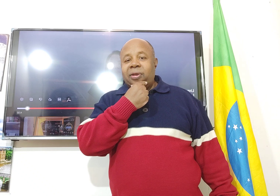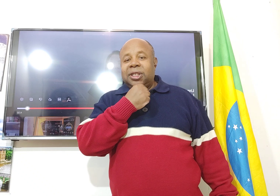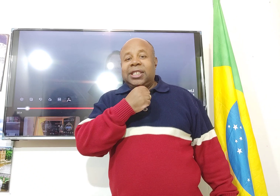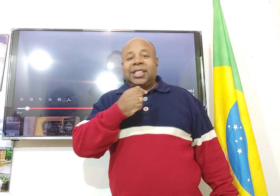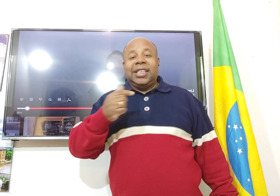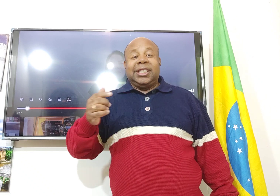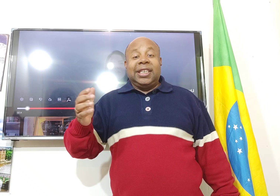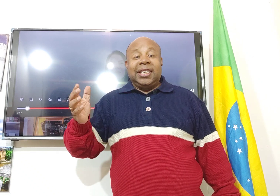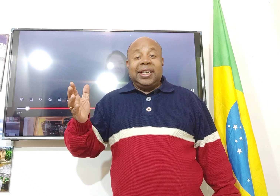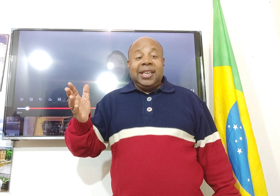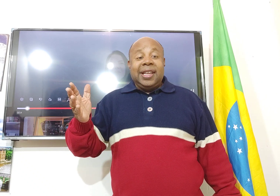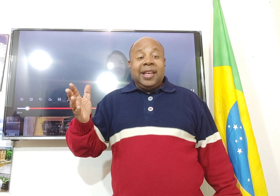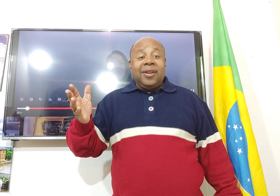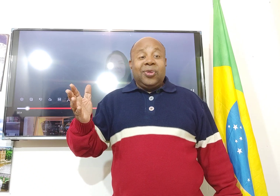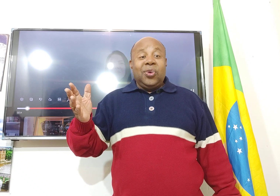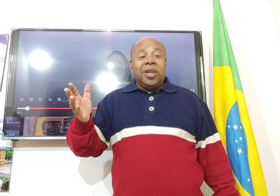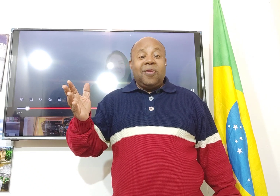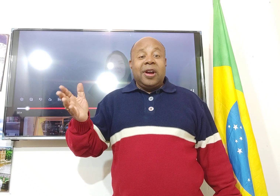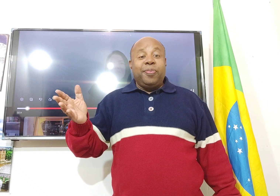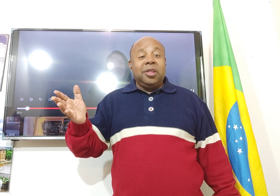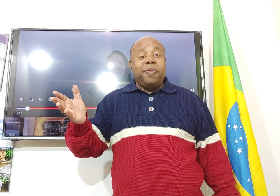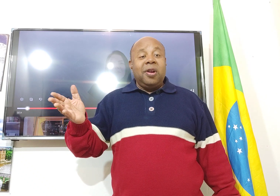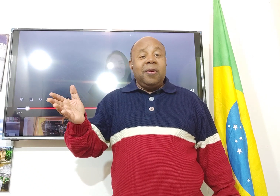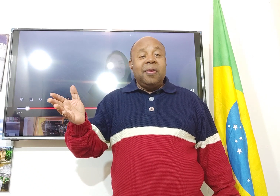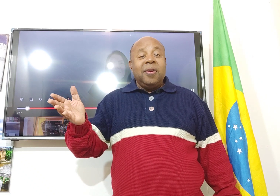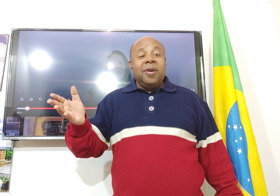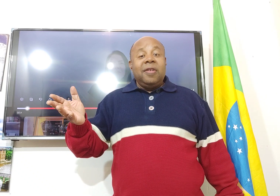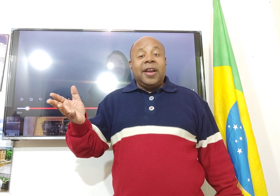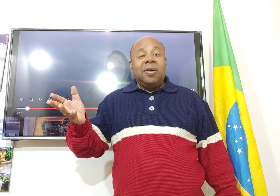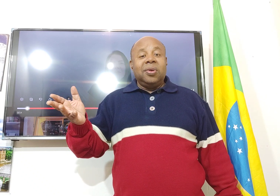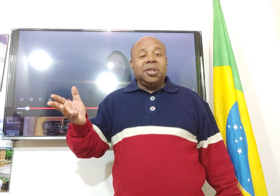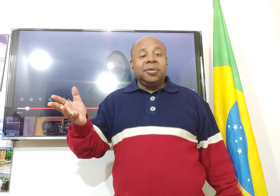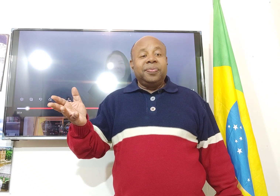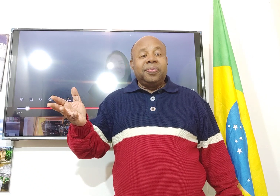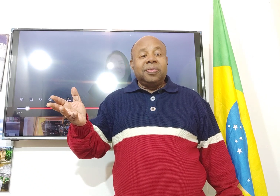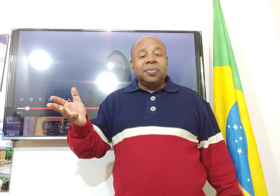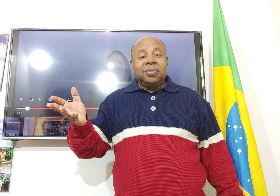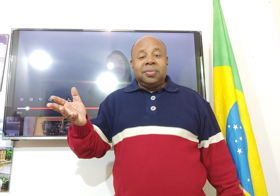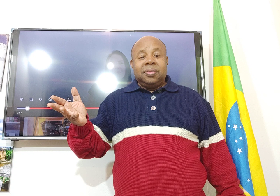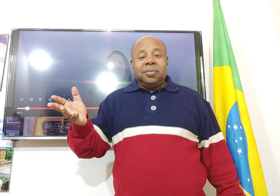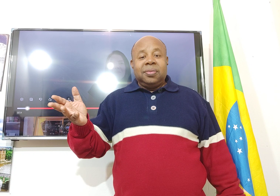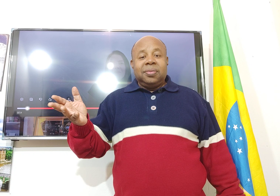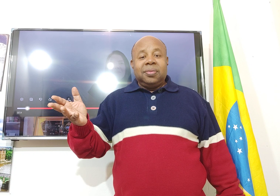Tchan, tchan, tchan, tchan. Tudo que é o verbo principal, ele vai da onde?